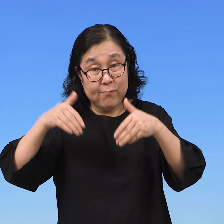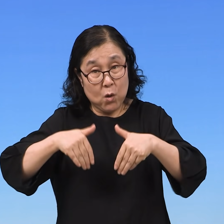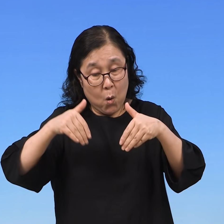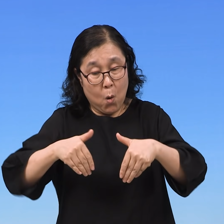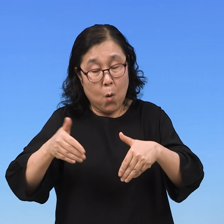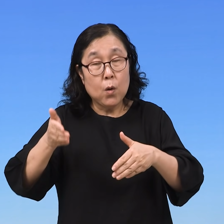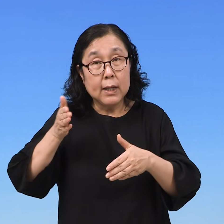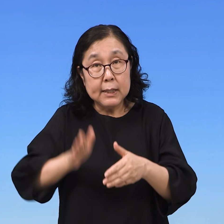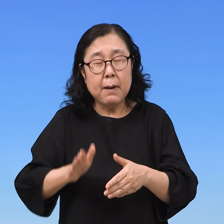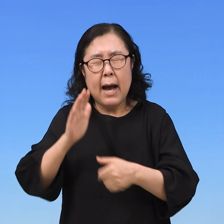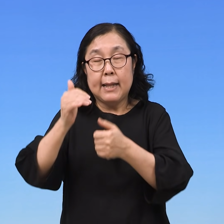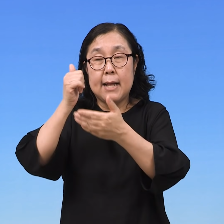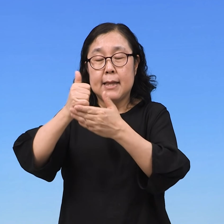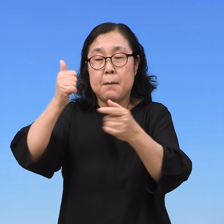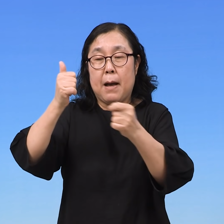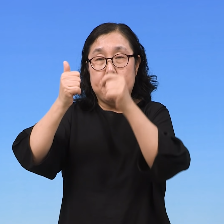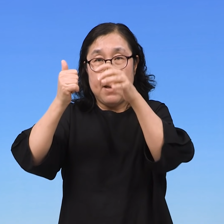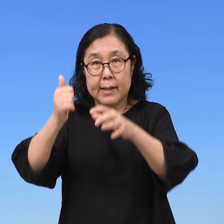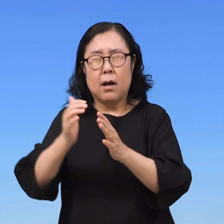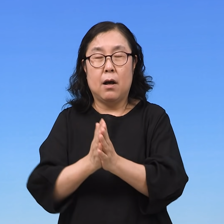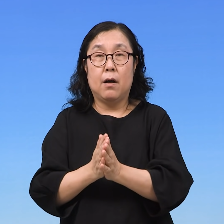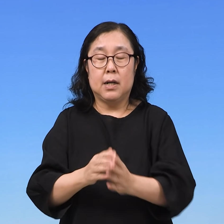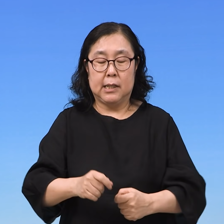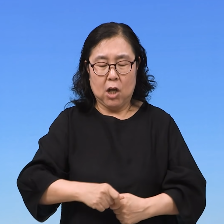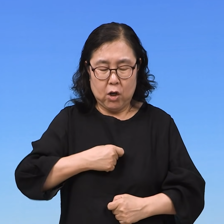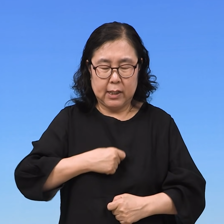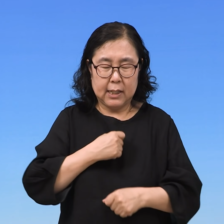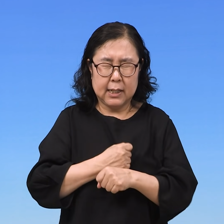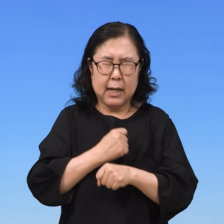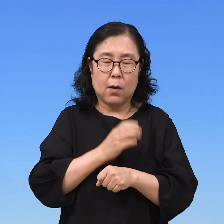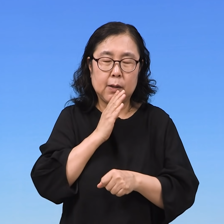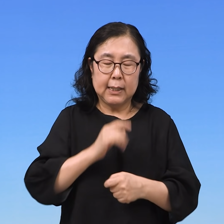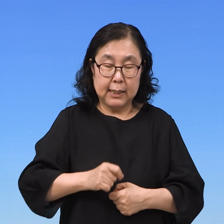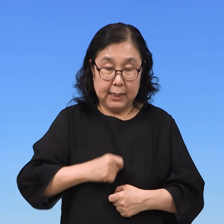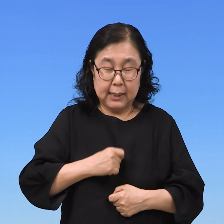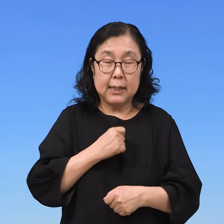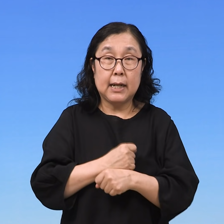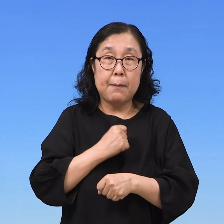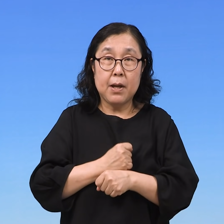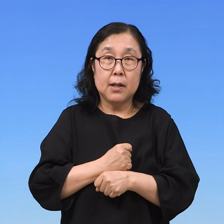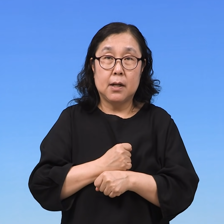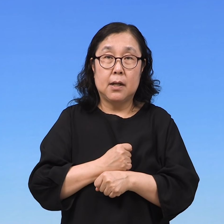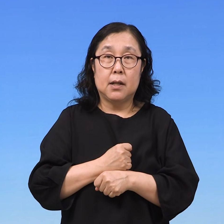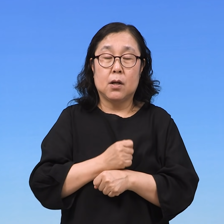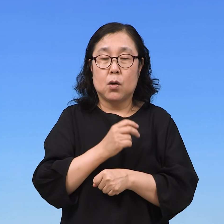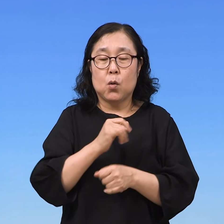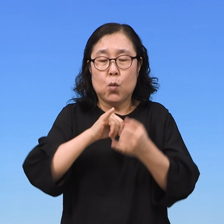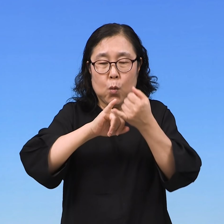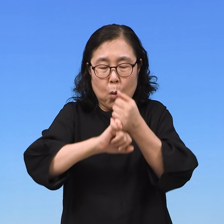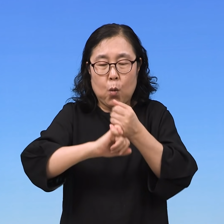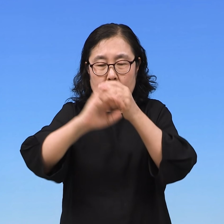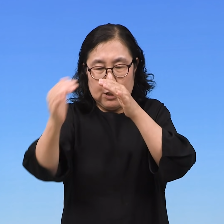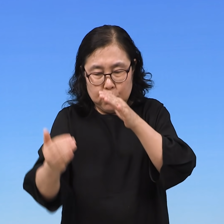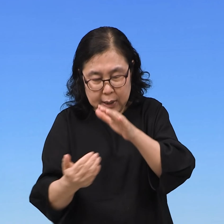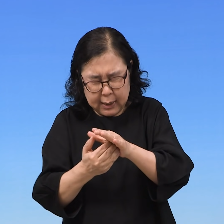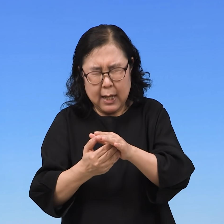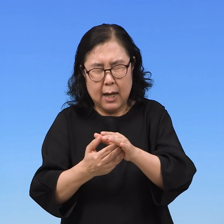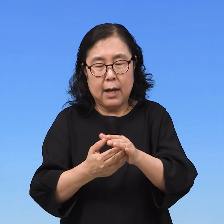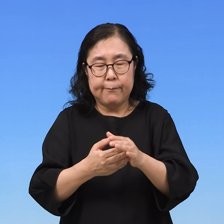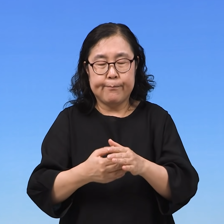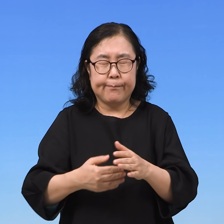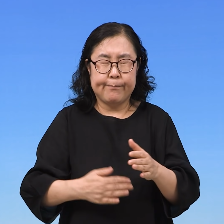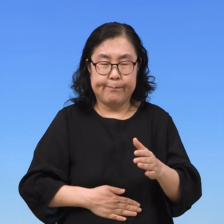하나님 앞에서 정직하고 진실하기만 하면 하나님은 이것을 반드시 이루어내신다, 용기가